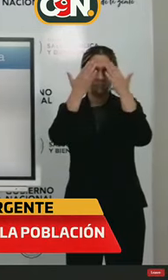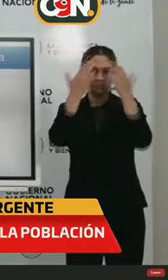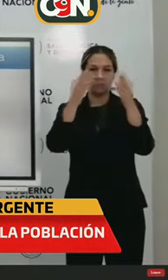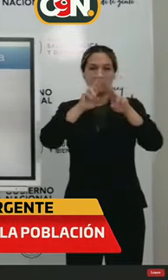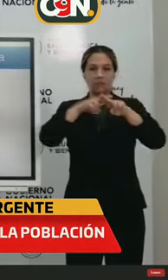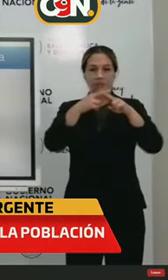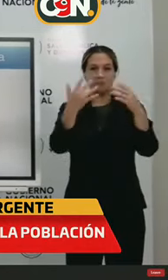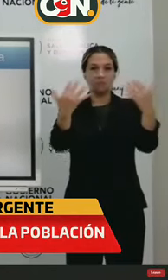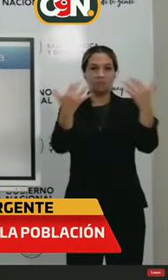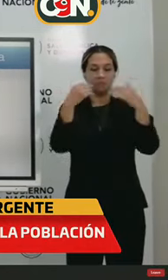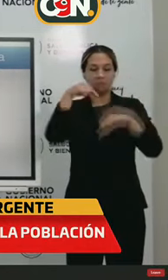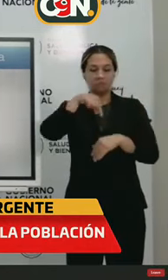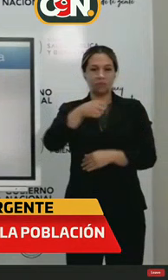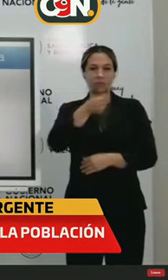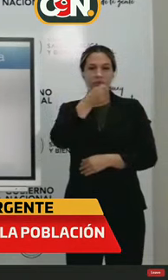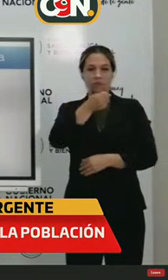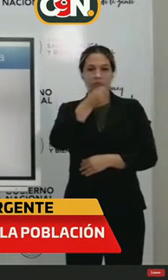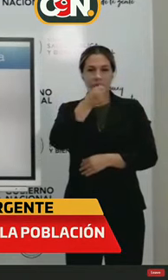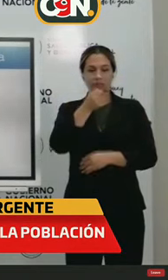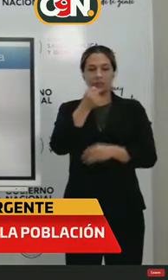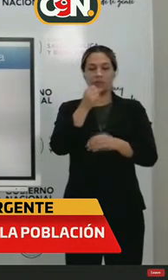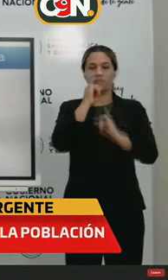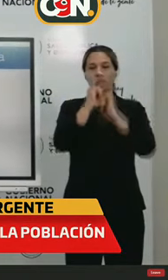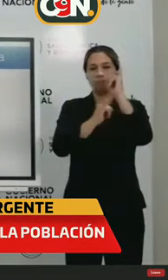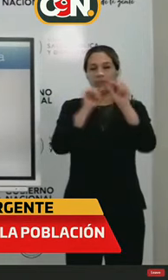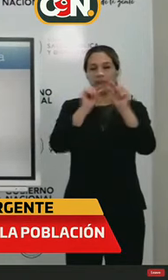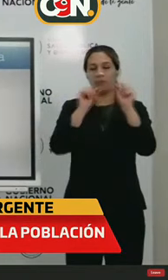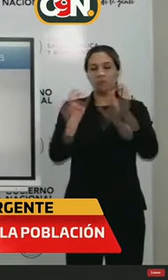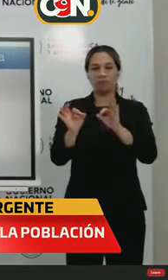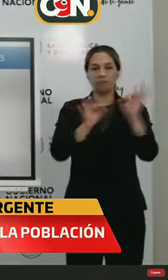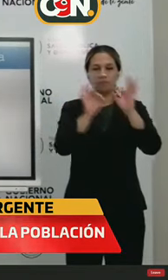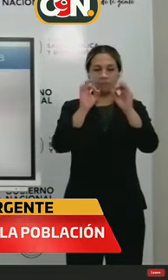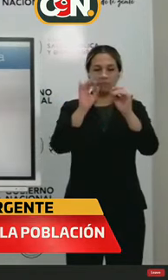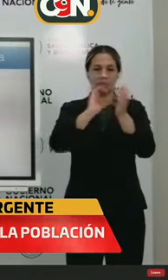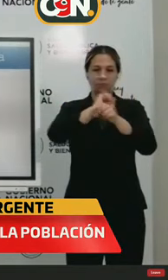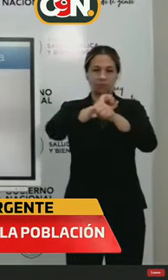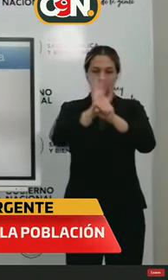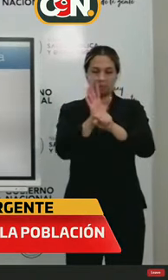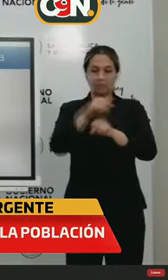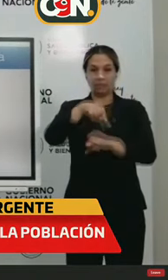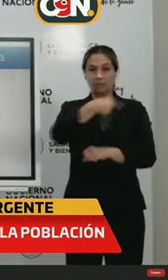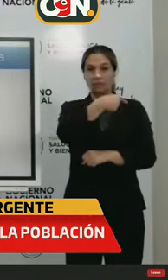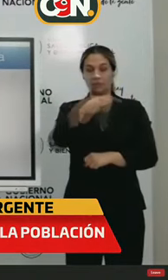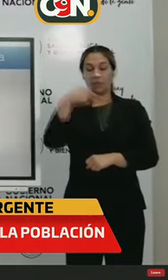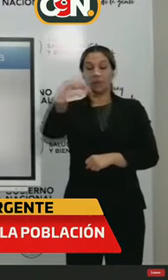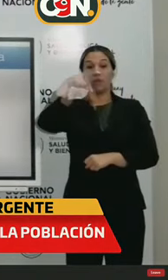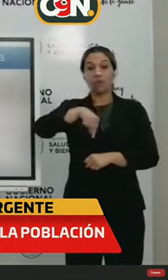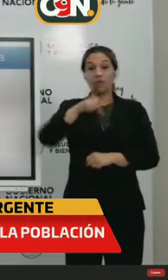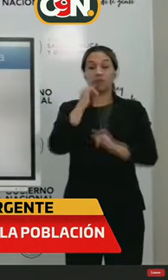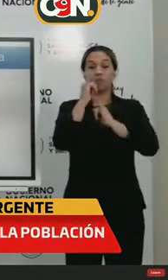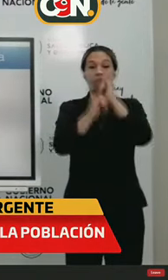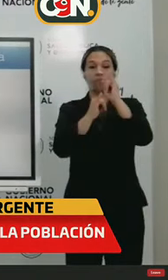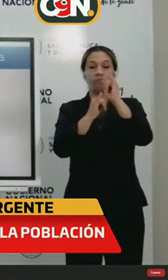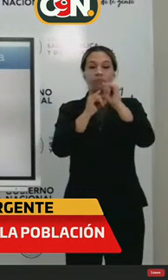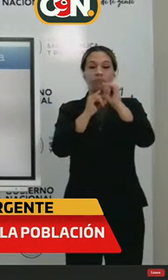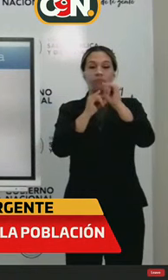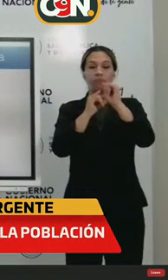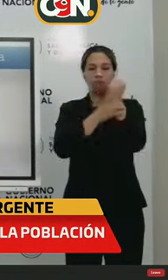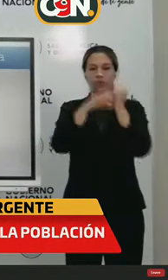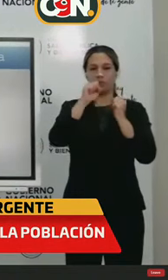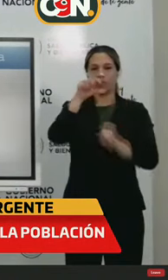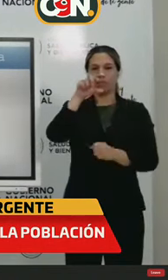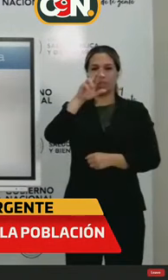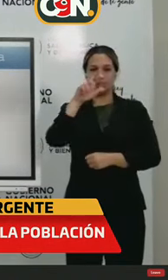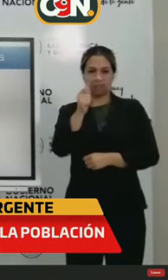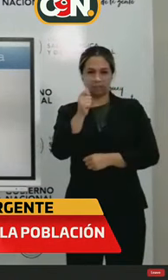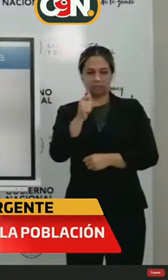pueda darse tiempo, espacio, frecuencia. Y la cantidad de personas. Entonces, una ecuación simple. Claro, y